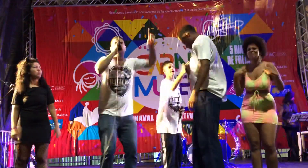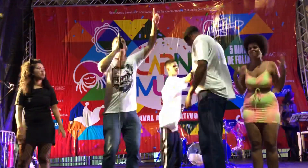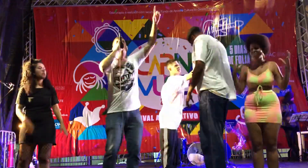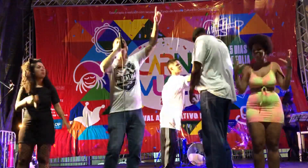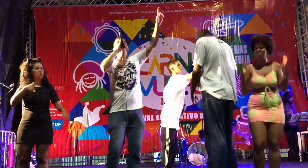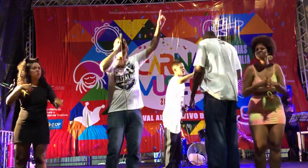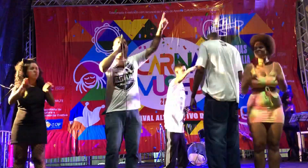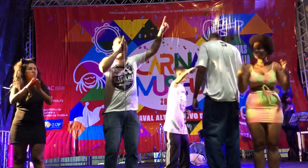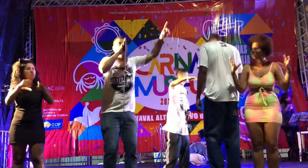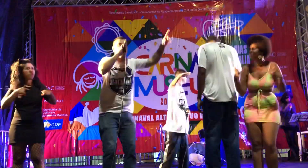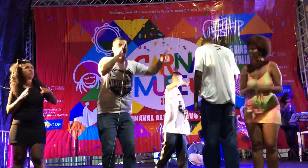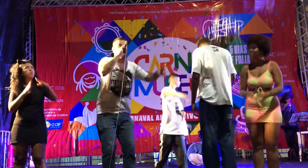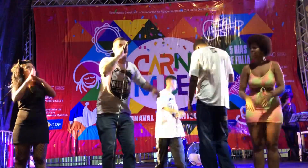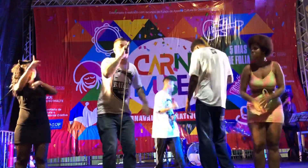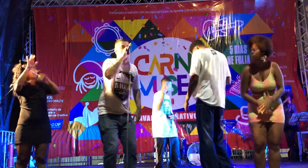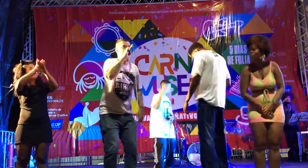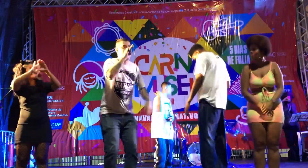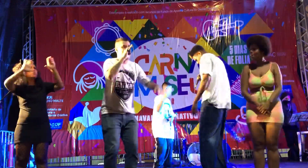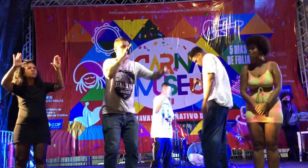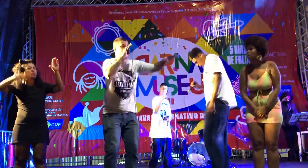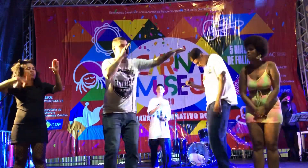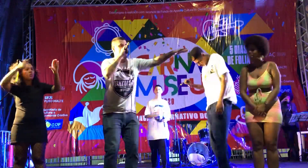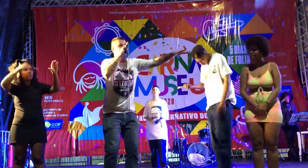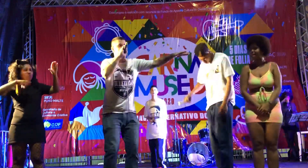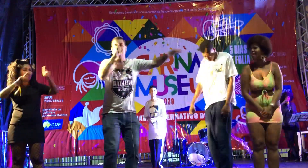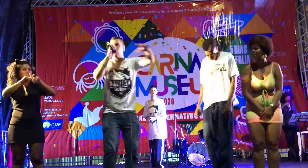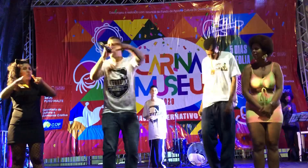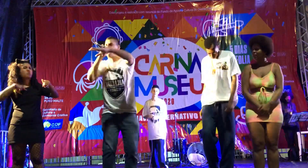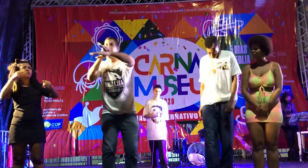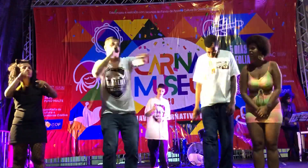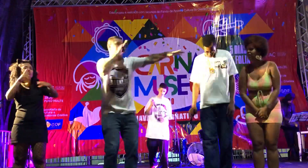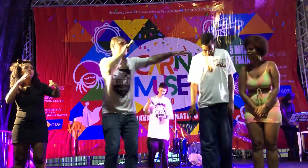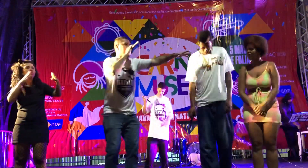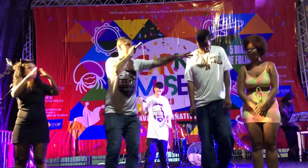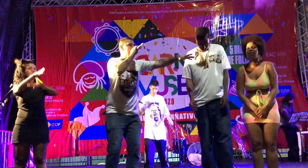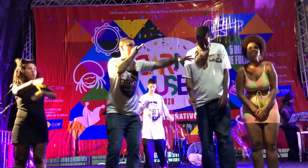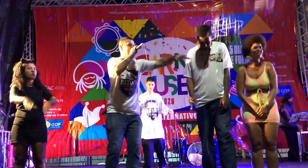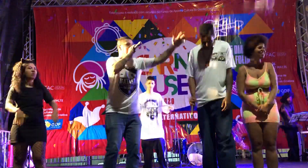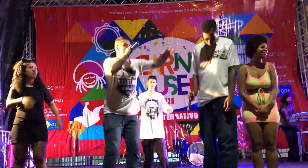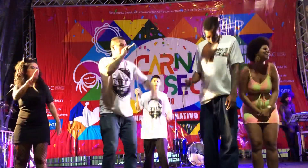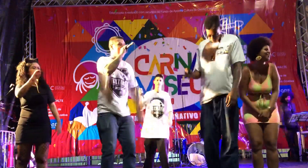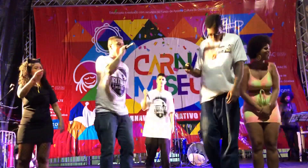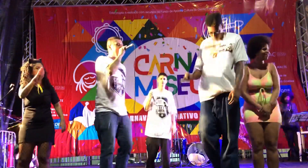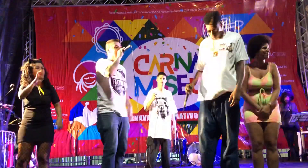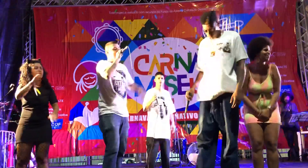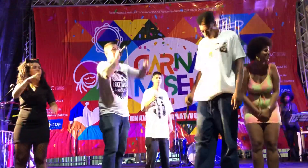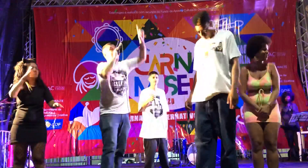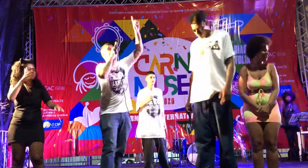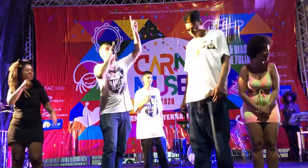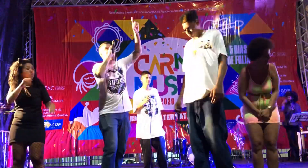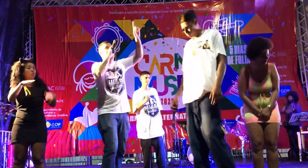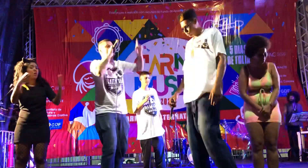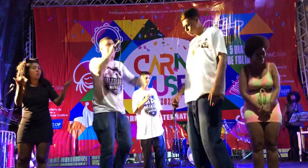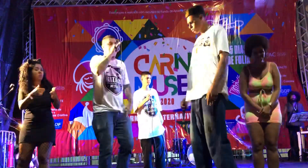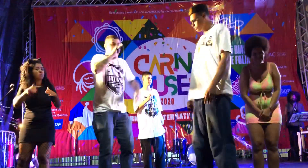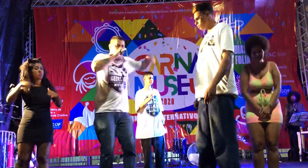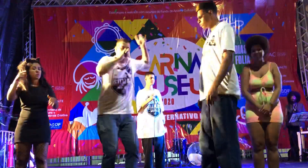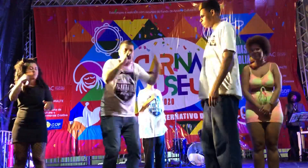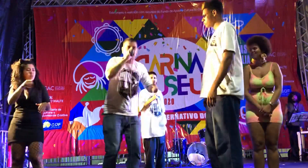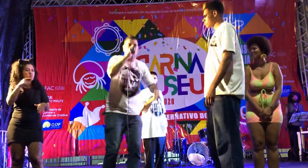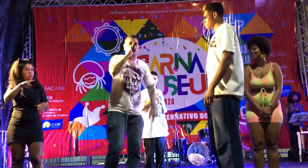quebrada. Eu também fui lá no alto quando eu fui freestyle, mas só cheguei no nível do Tupac e Bob Marley. Demorou, e pra chegar em